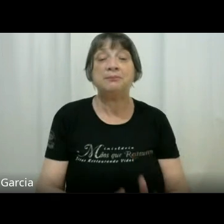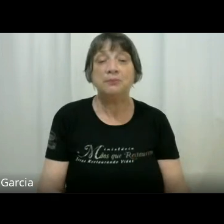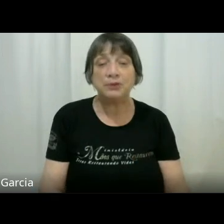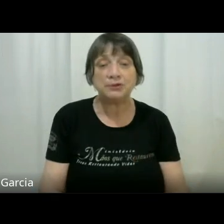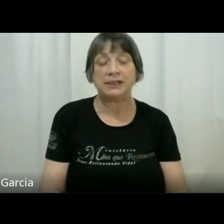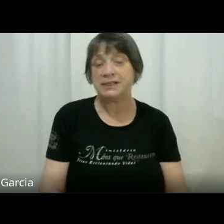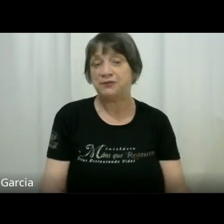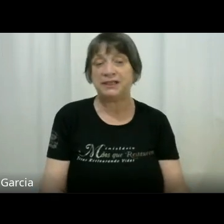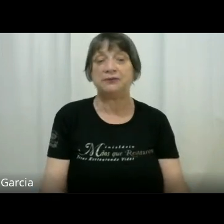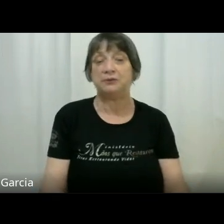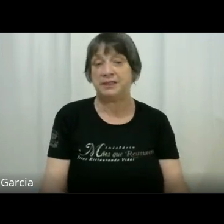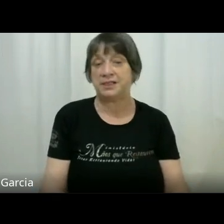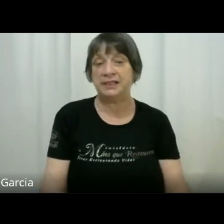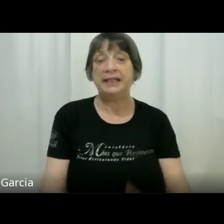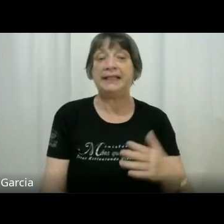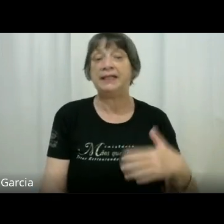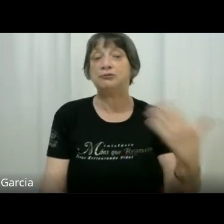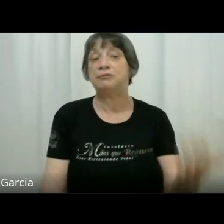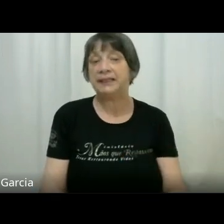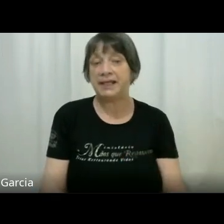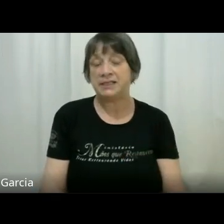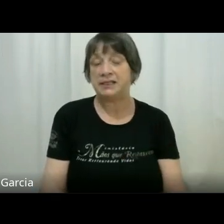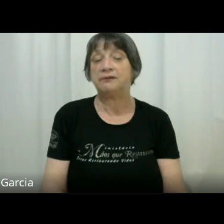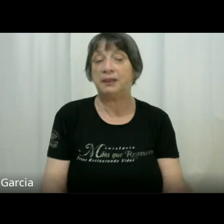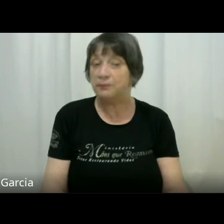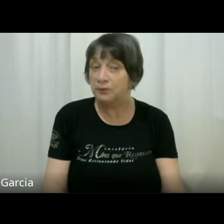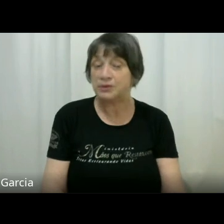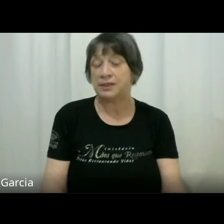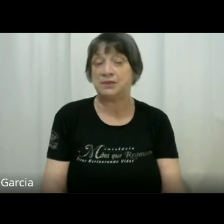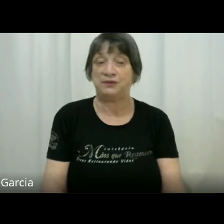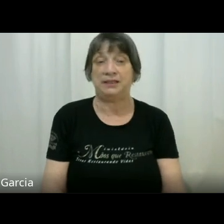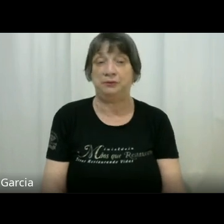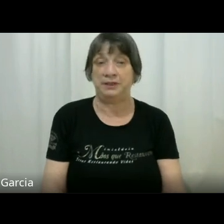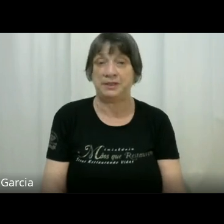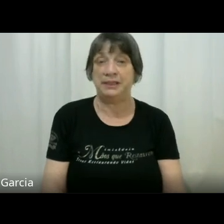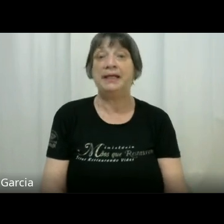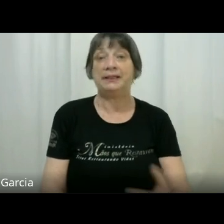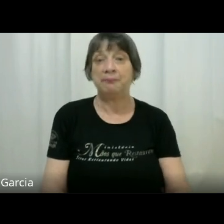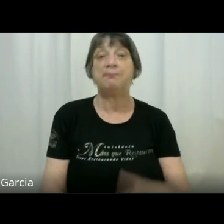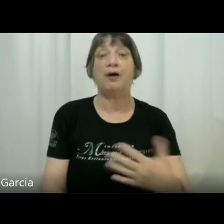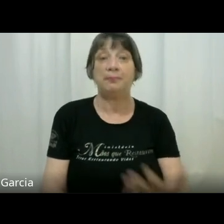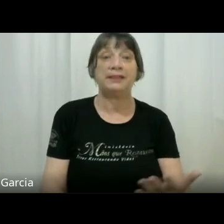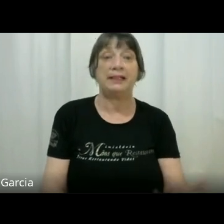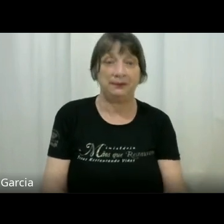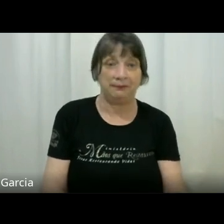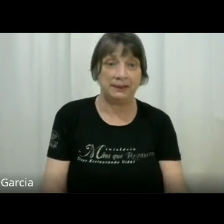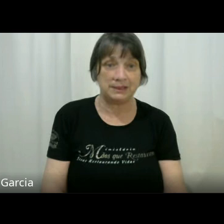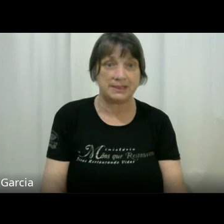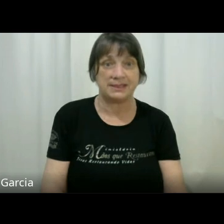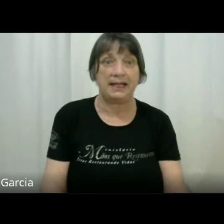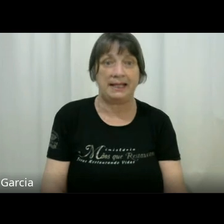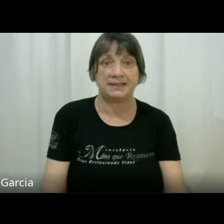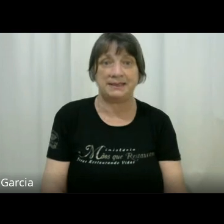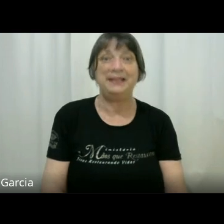repete muitos classificadores. Nem tudo ali é sinal, tem muitos classificadores. Então, próprio da língua